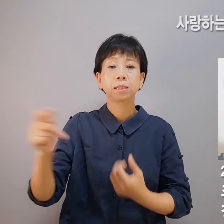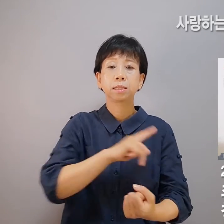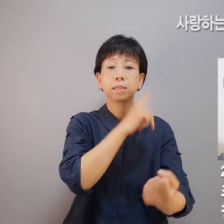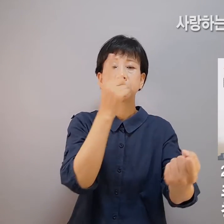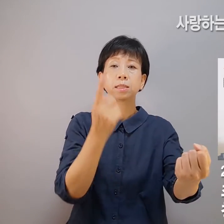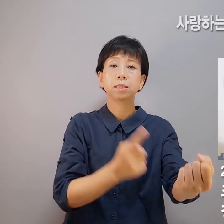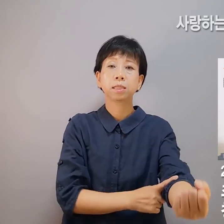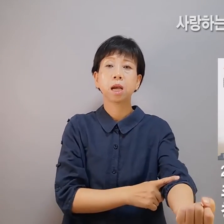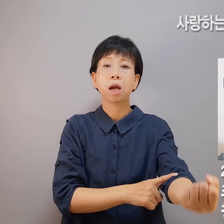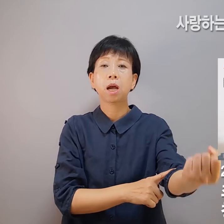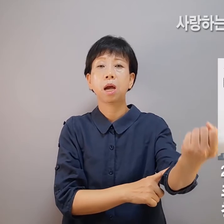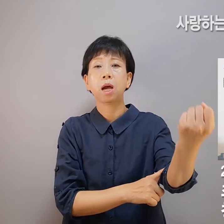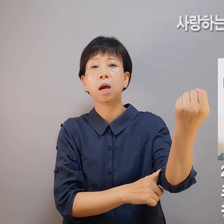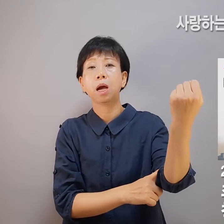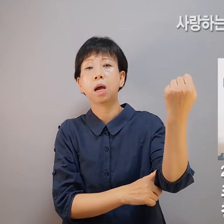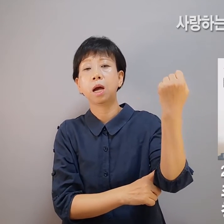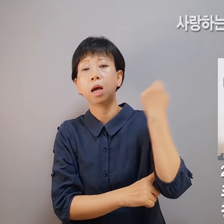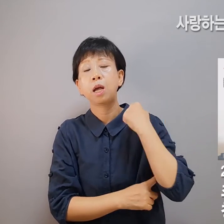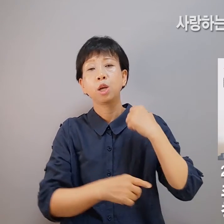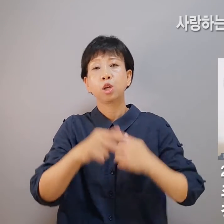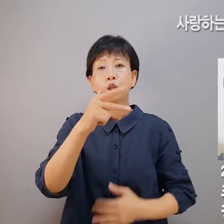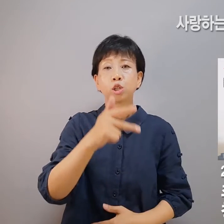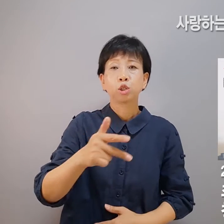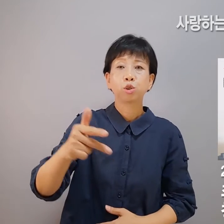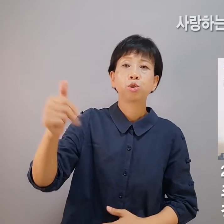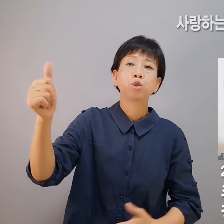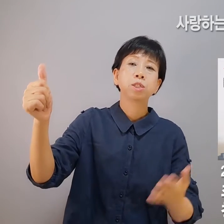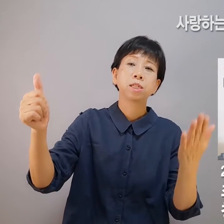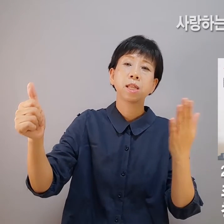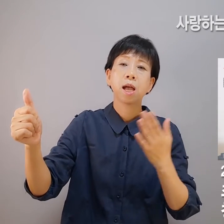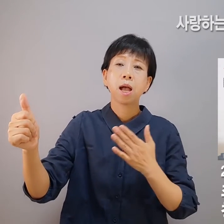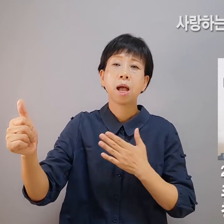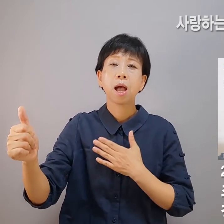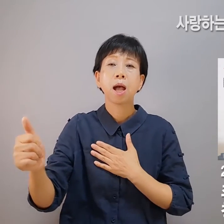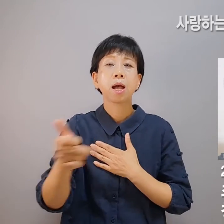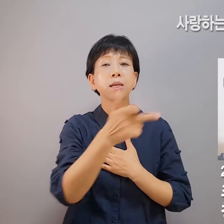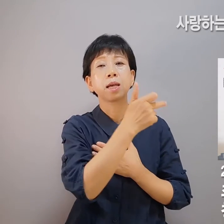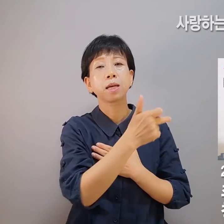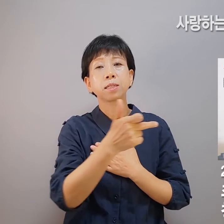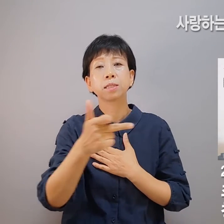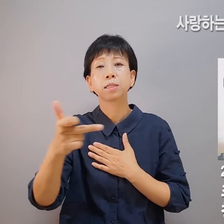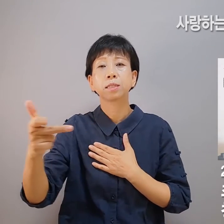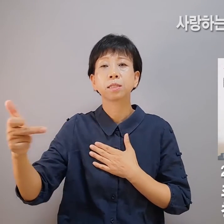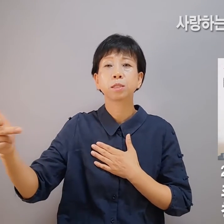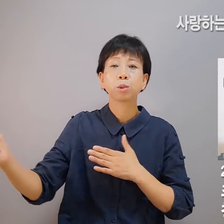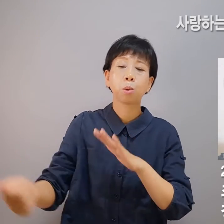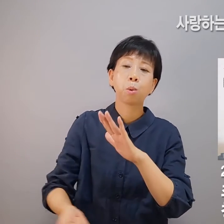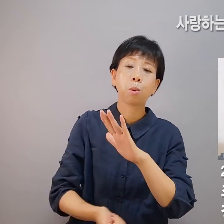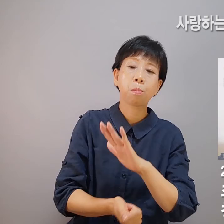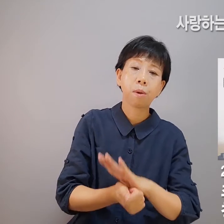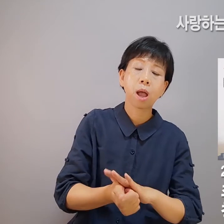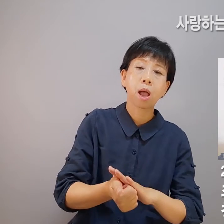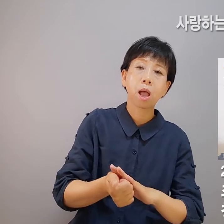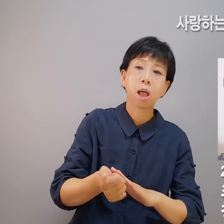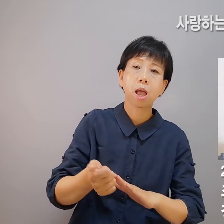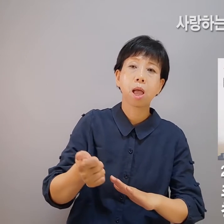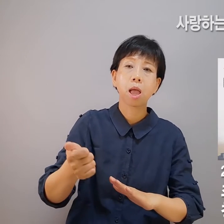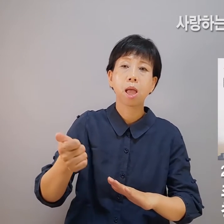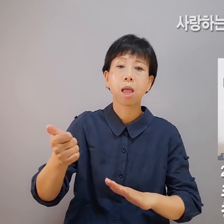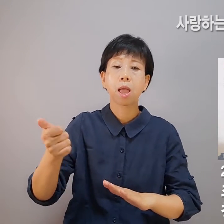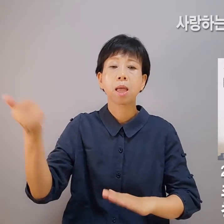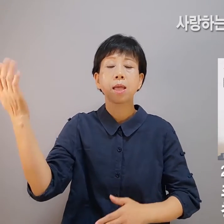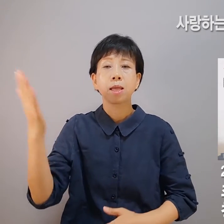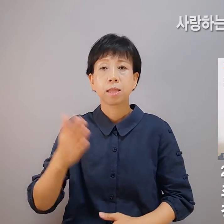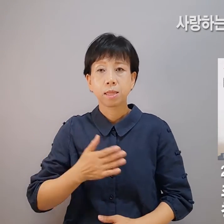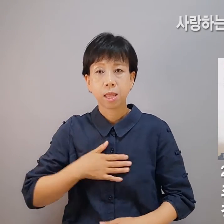나의 주는 나의 큰 소망이 되십니다. 주는 나의 큰